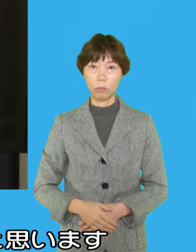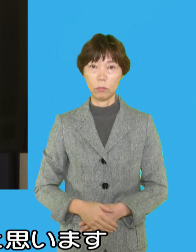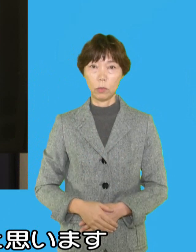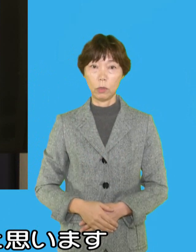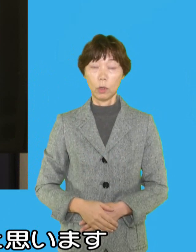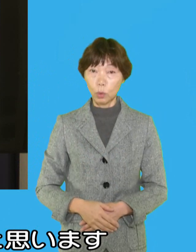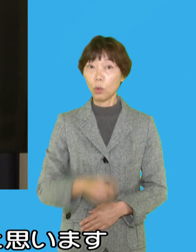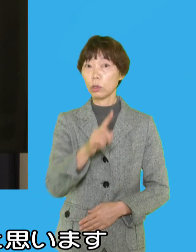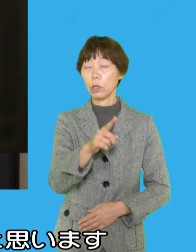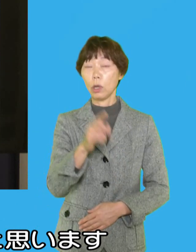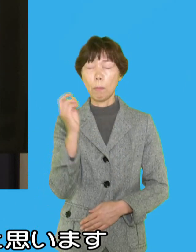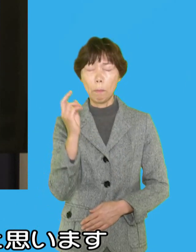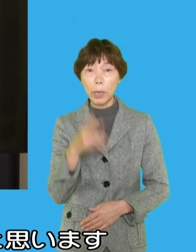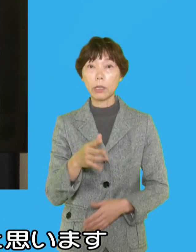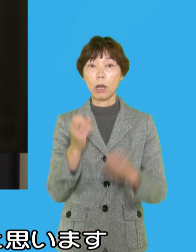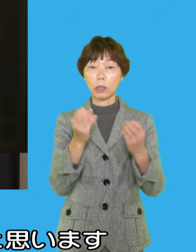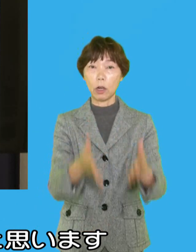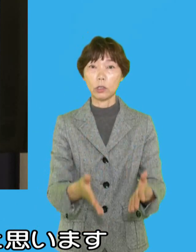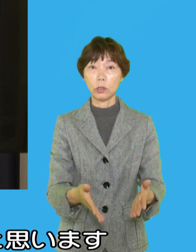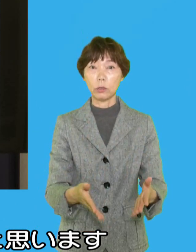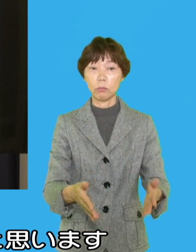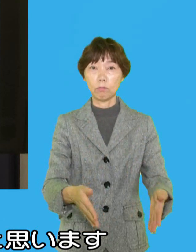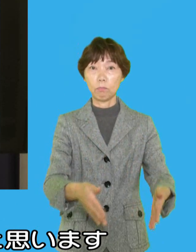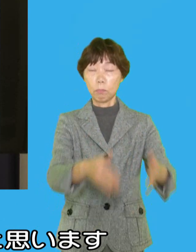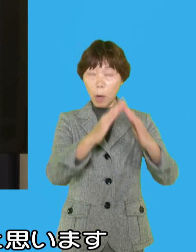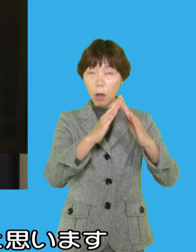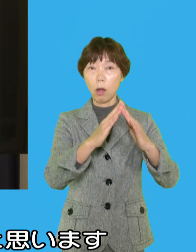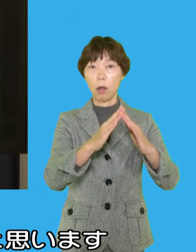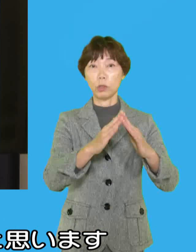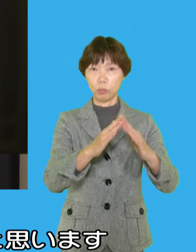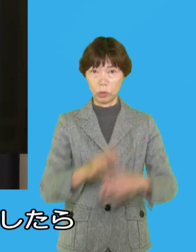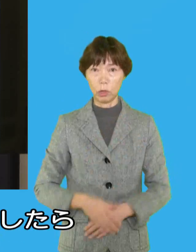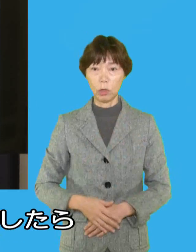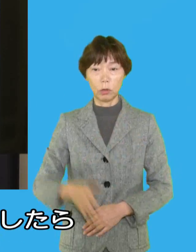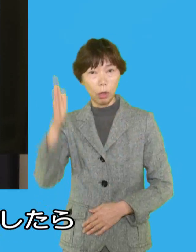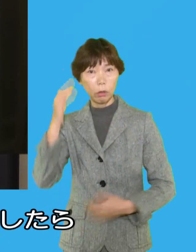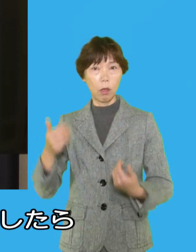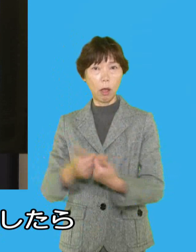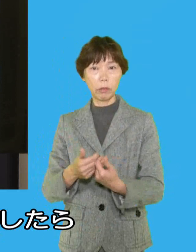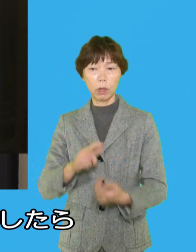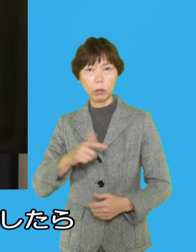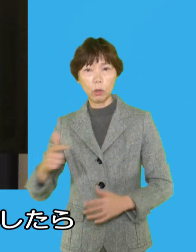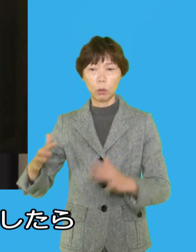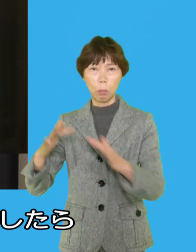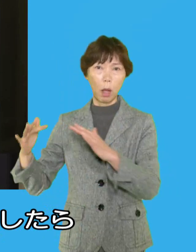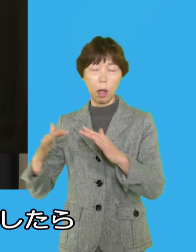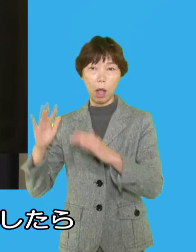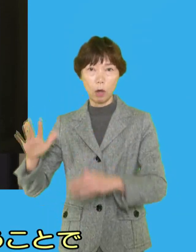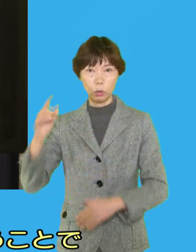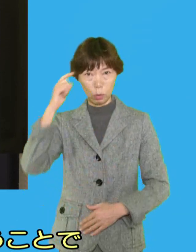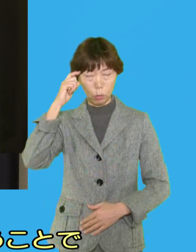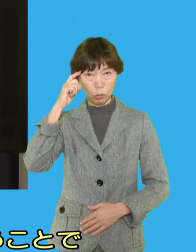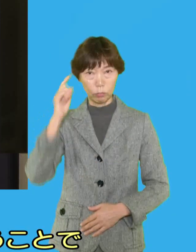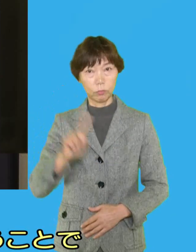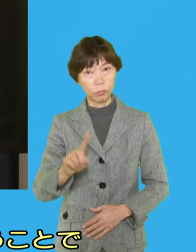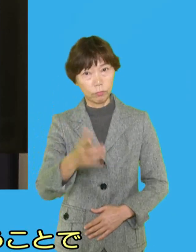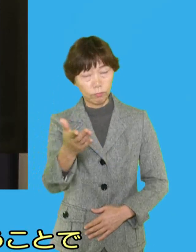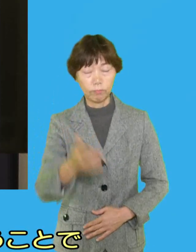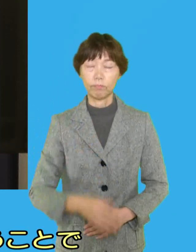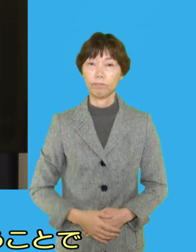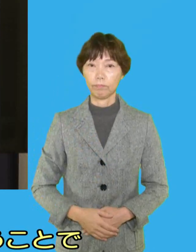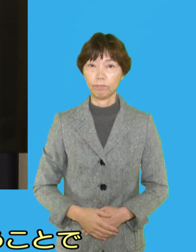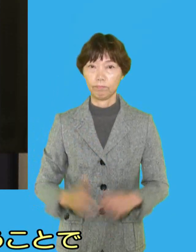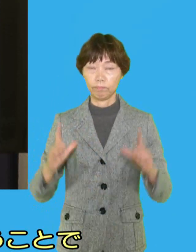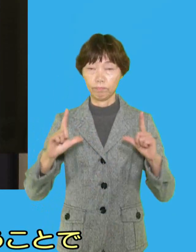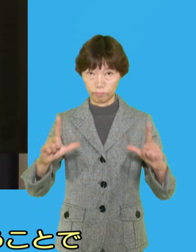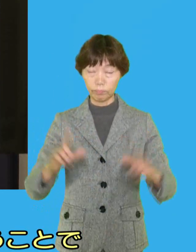物となるとまたかなり議論を読みそうだと思うんですけれども、これはどういうふうに理解してよろしいんでしょうか。 そうですね、今回